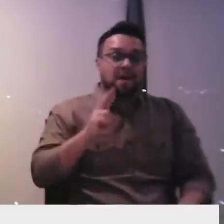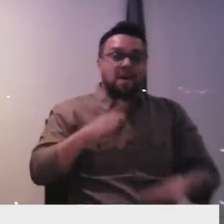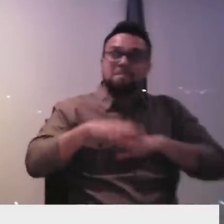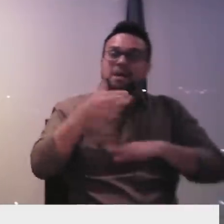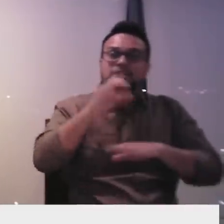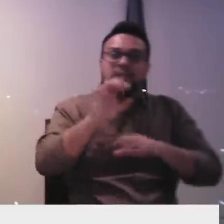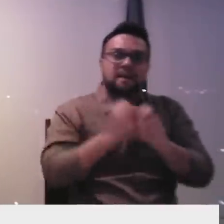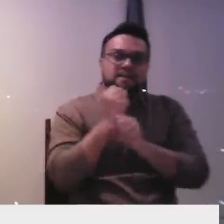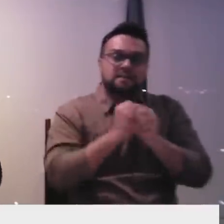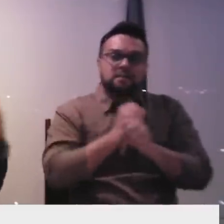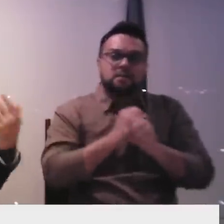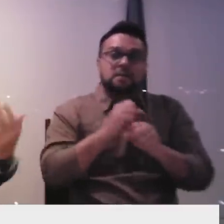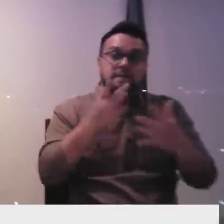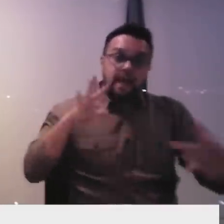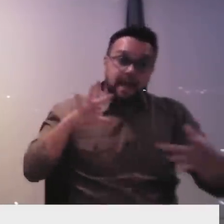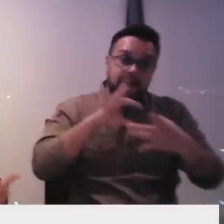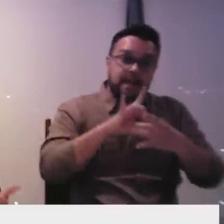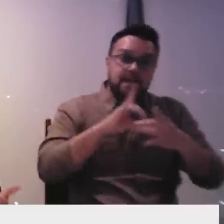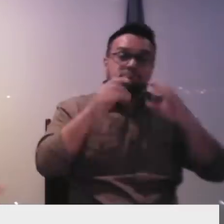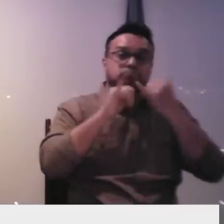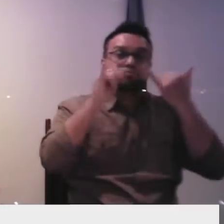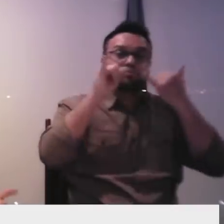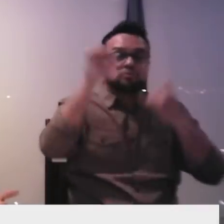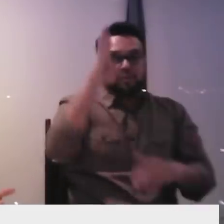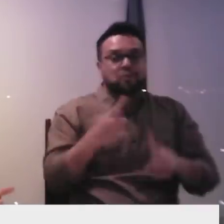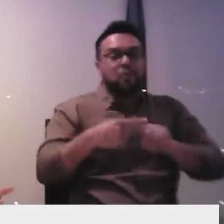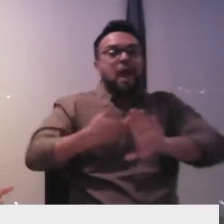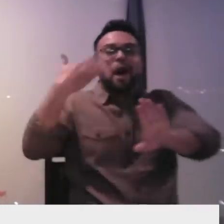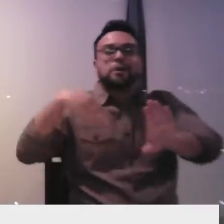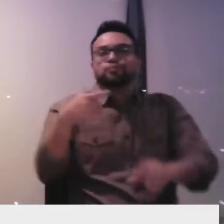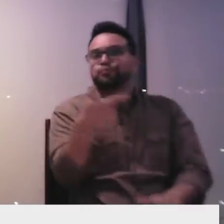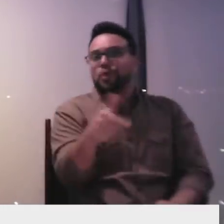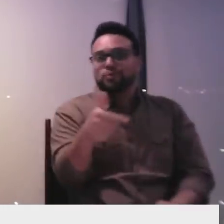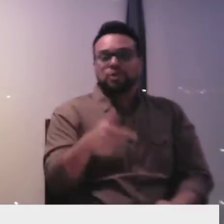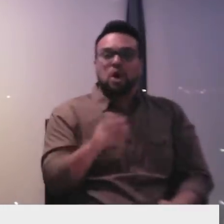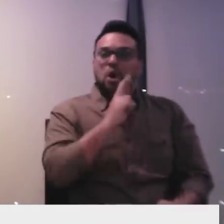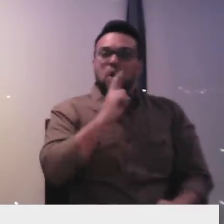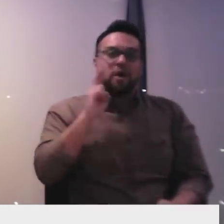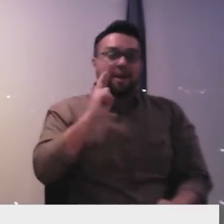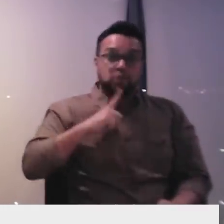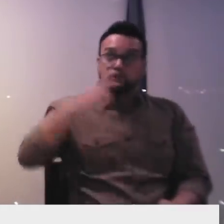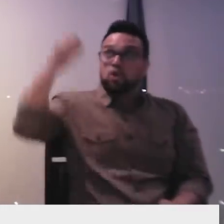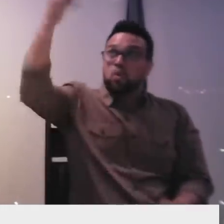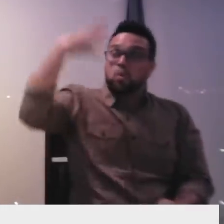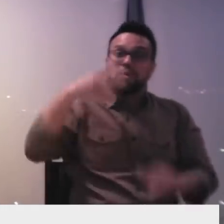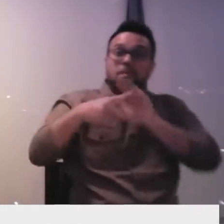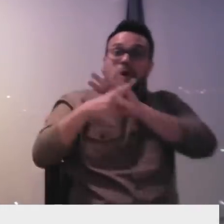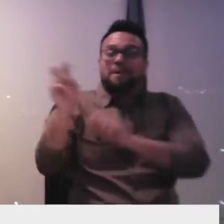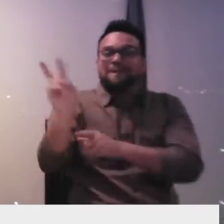estar ligado com a rede de energia elétrica do Brasil. Isso não existia. Roraima tinha luz lá da